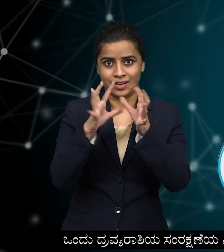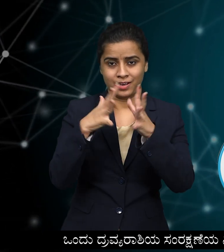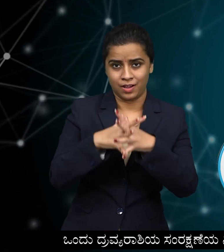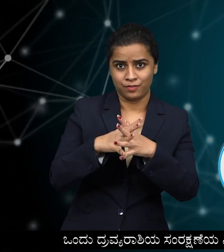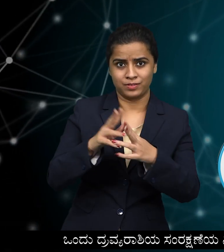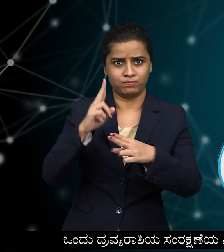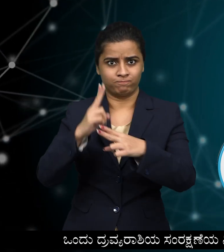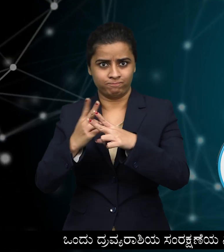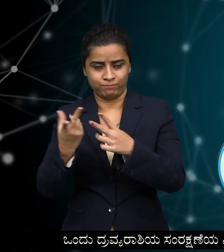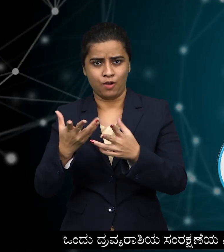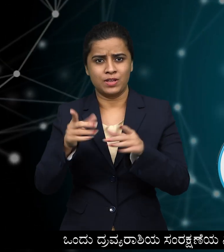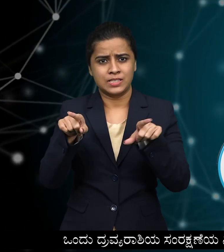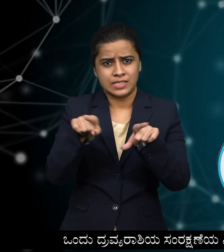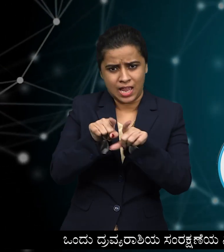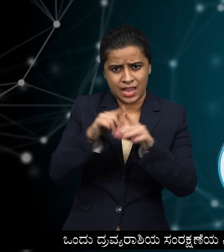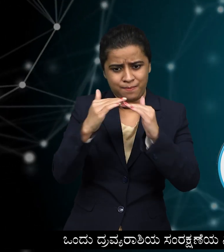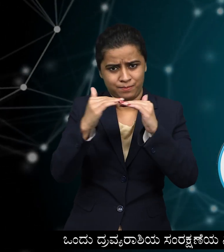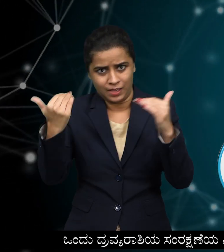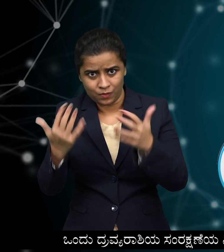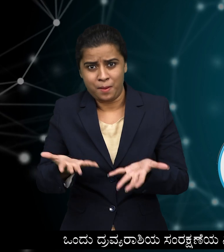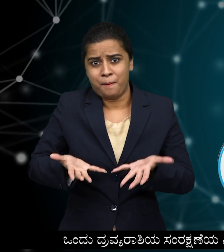ಸಂರಕ್ಷಣೆಯ ನಿಯಮ, ಇನ್ನೊಂದು ಸ್ಥಿರ ಅನುಪಾತದ ನಿಯಮ.